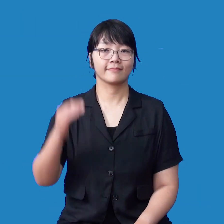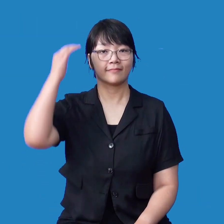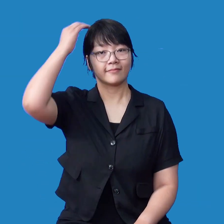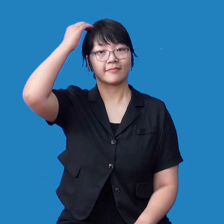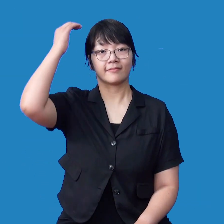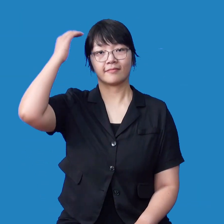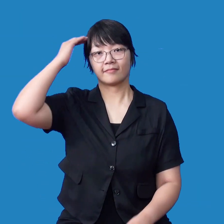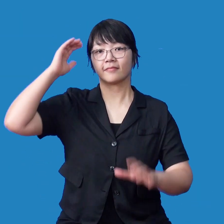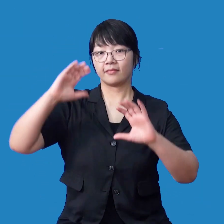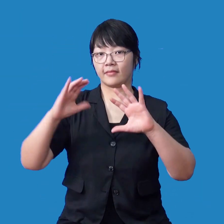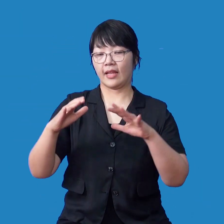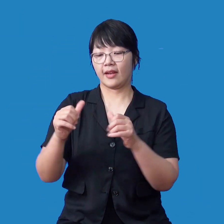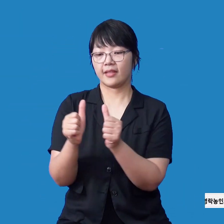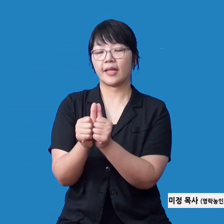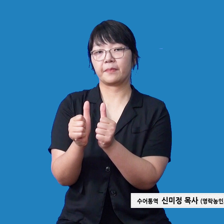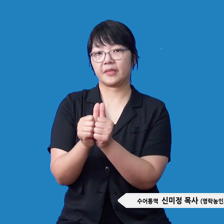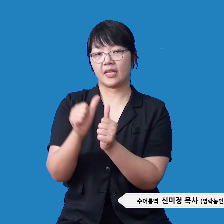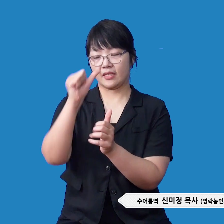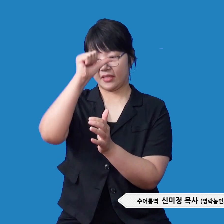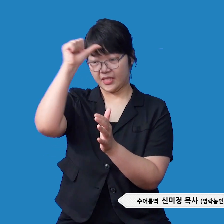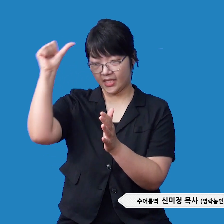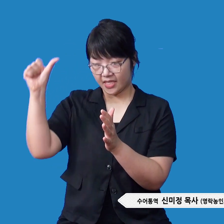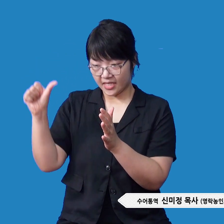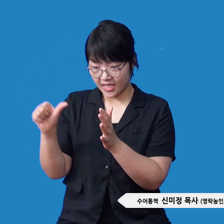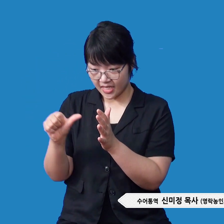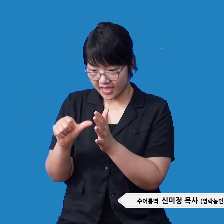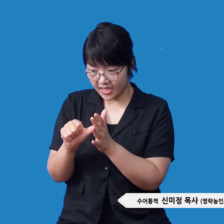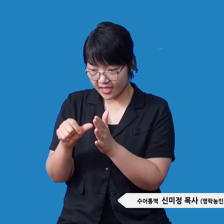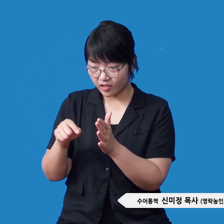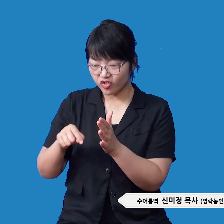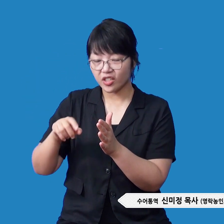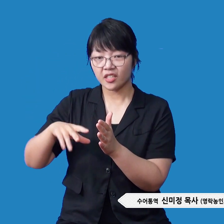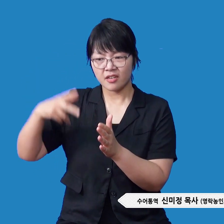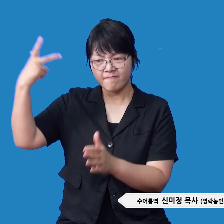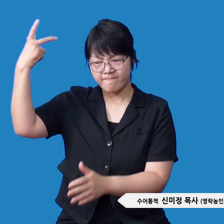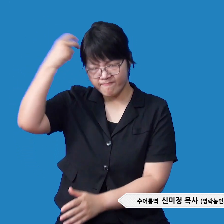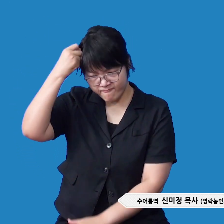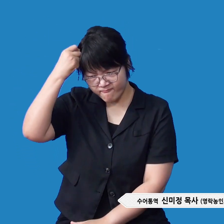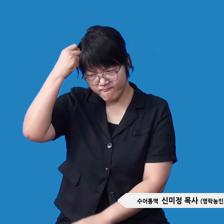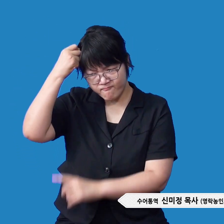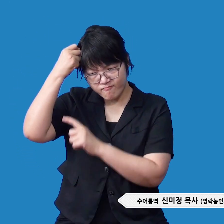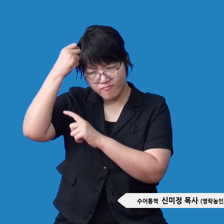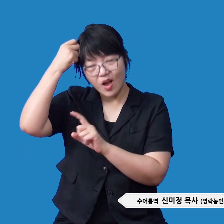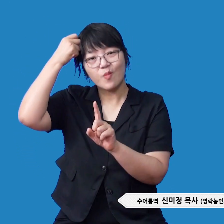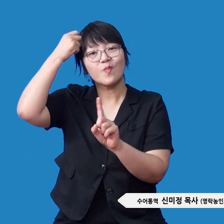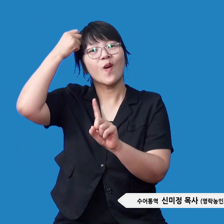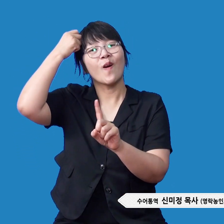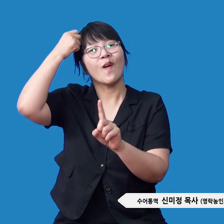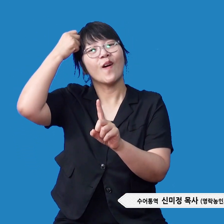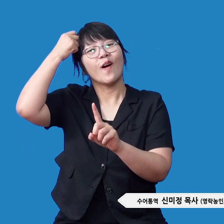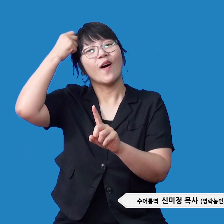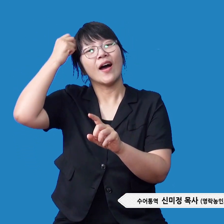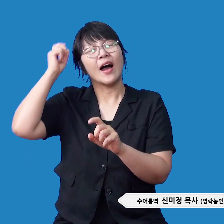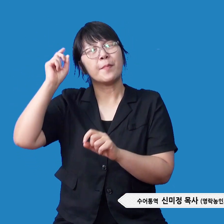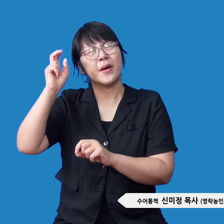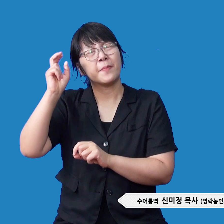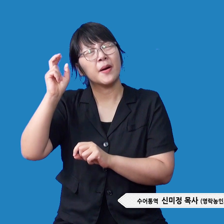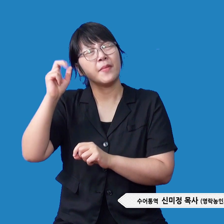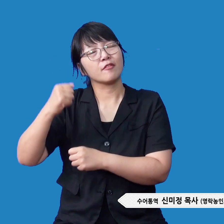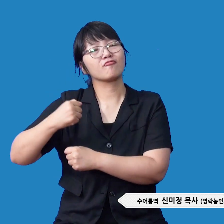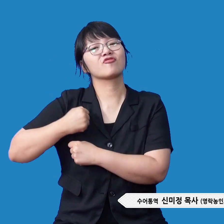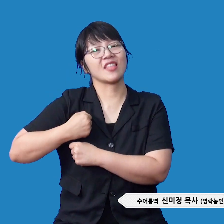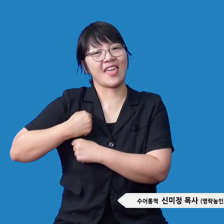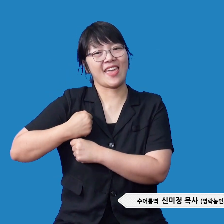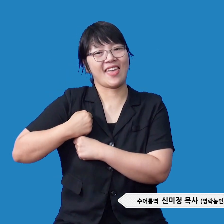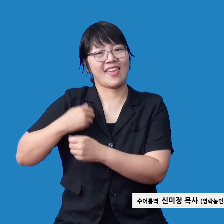대한민국 남성들의 일생에서 가장 진한 메모리가 있다면 그것은 아마도 군대 생활의